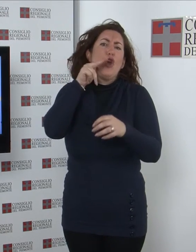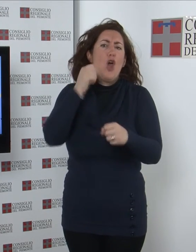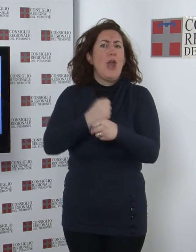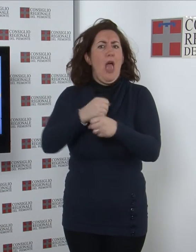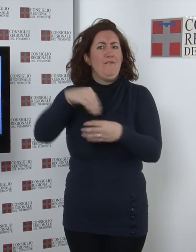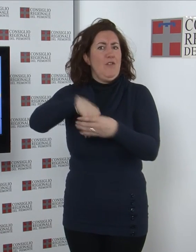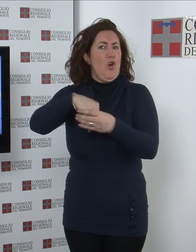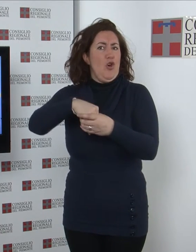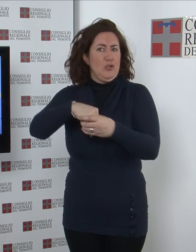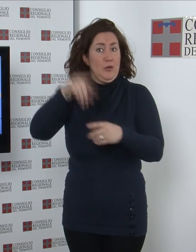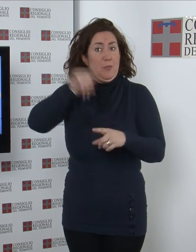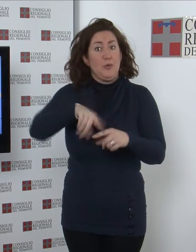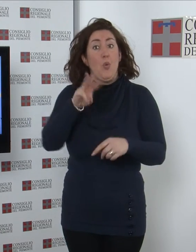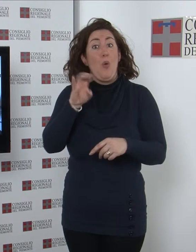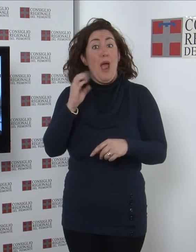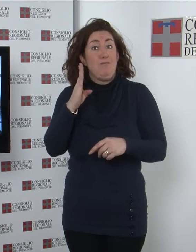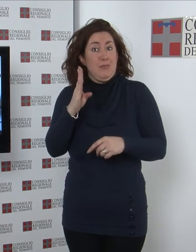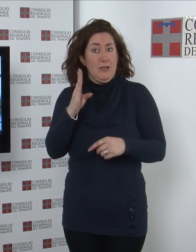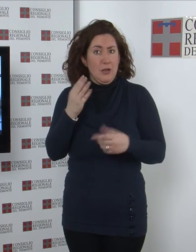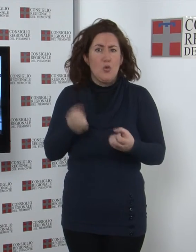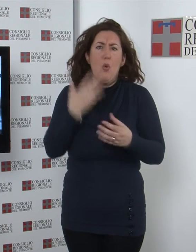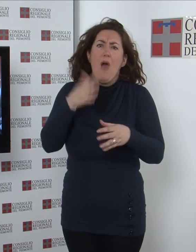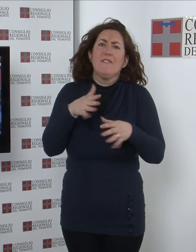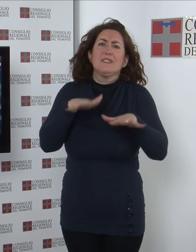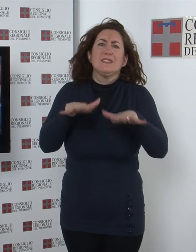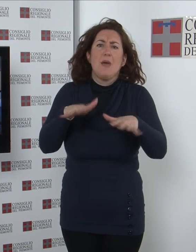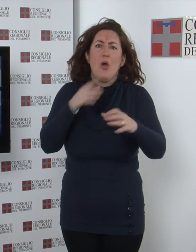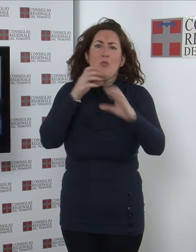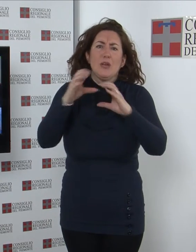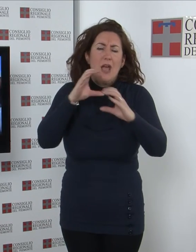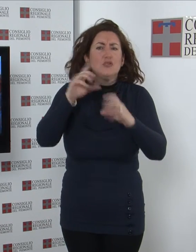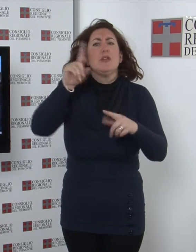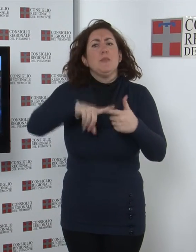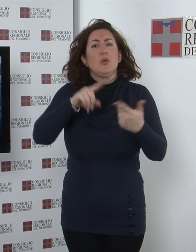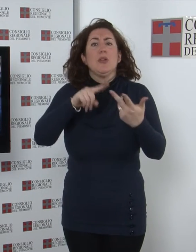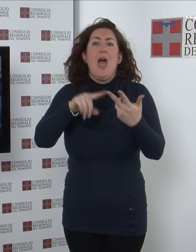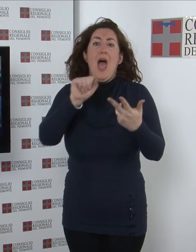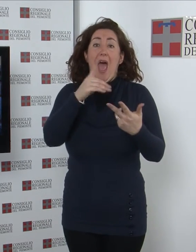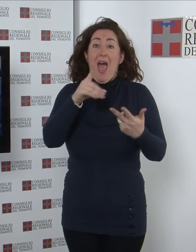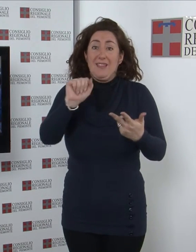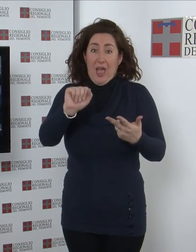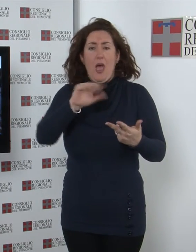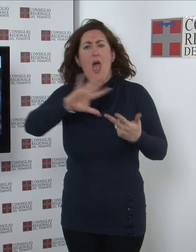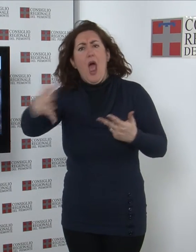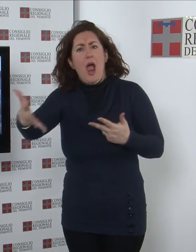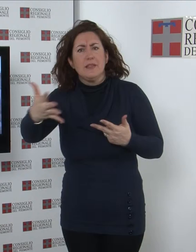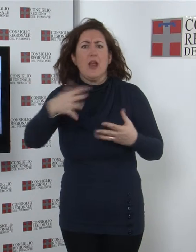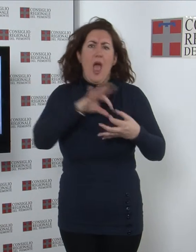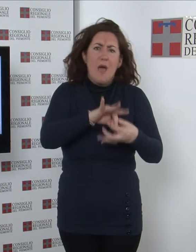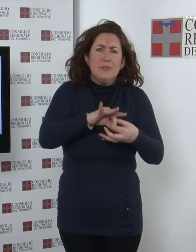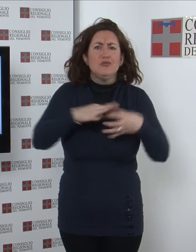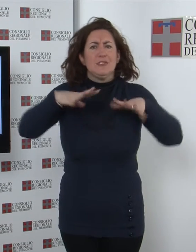nuovi mezzi di comunicazione e la partecipazione al progetto Ada e le altre l'amicizia e l'impegno tra educazione e valore della